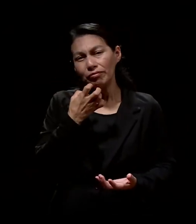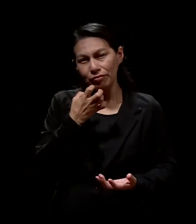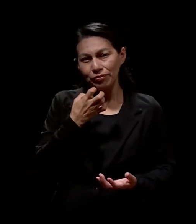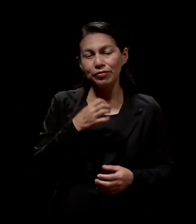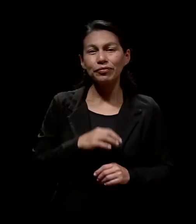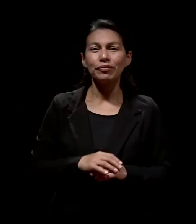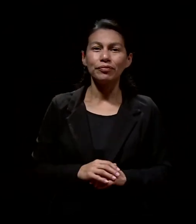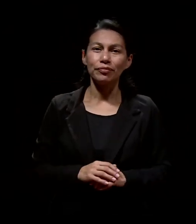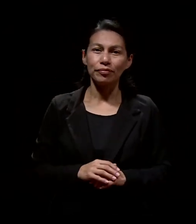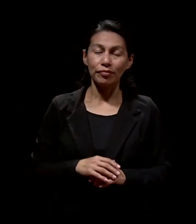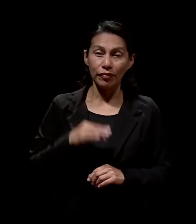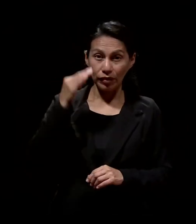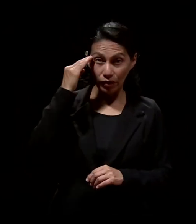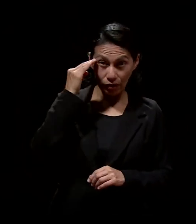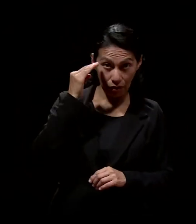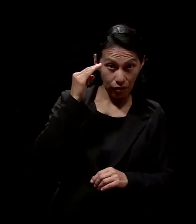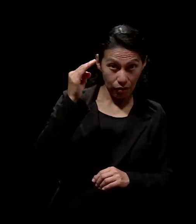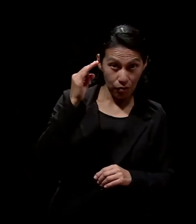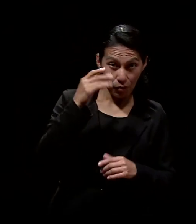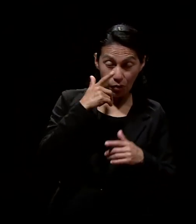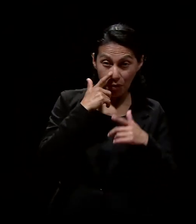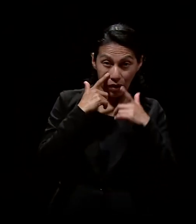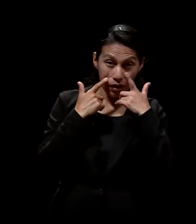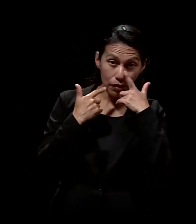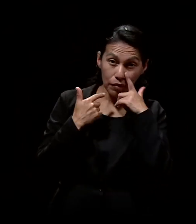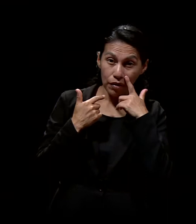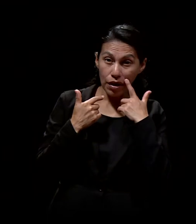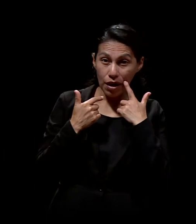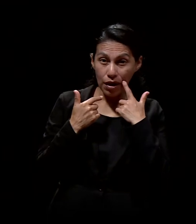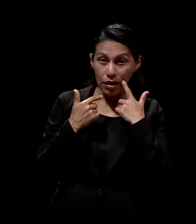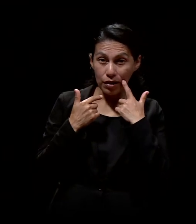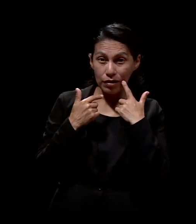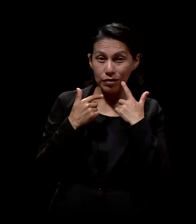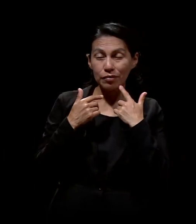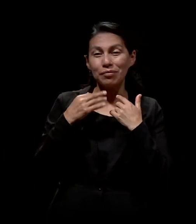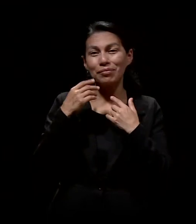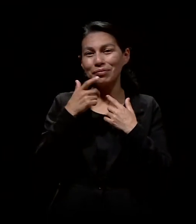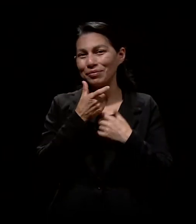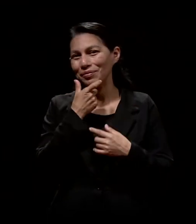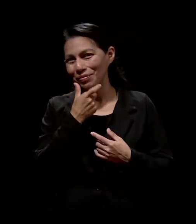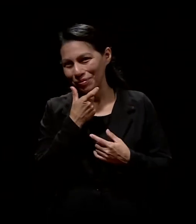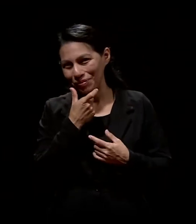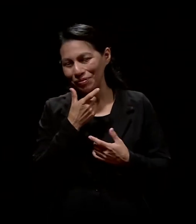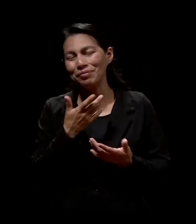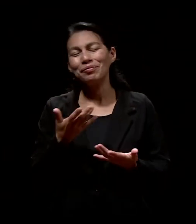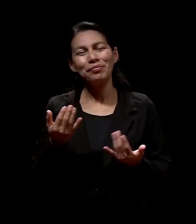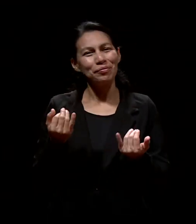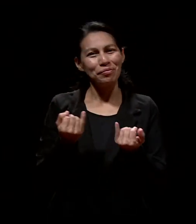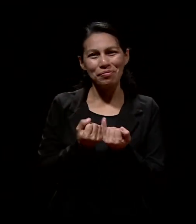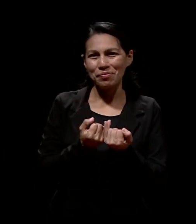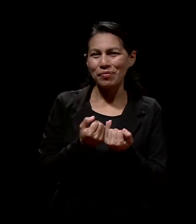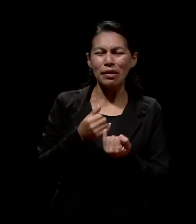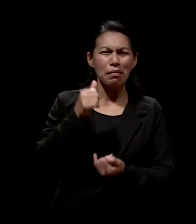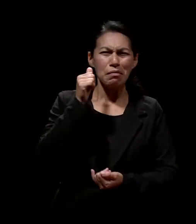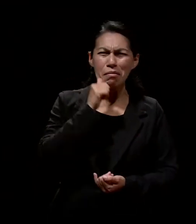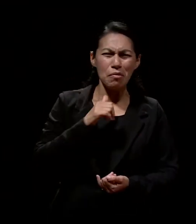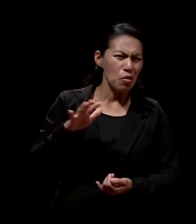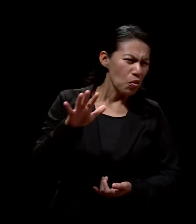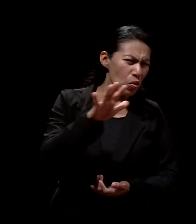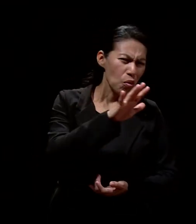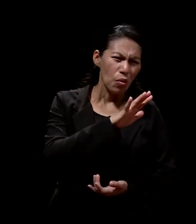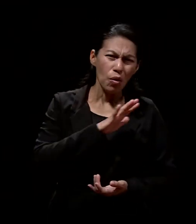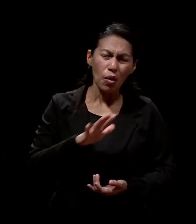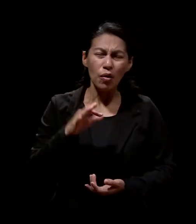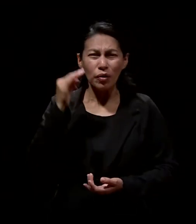entristecernos. Tiempo para llorar y tiempo para reír. Todo tiene su